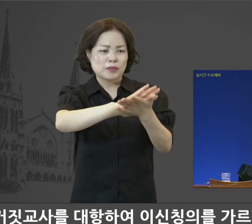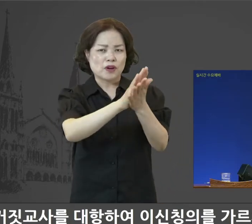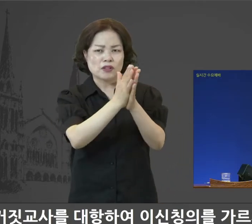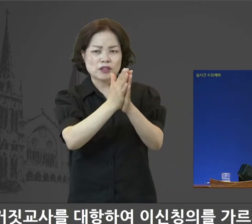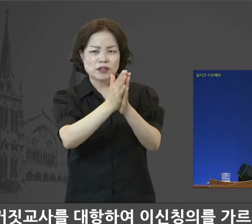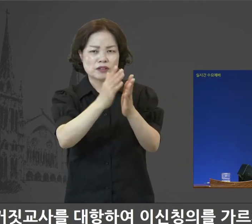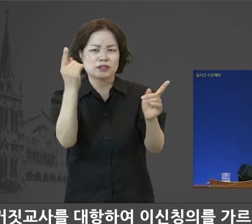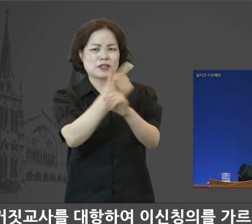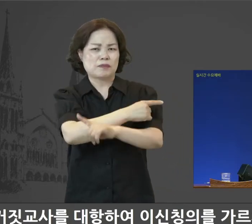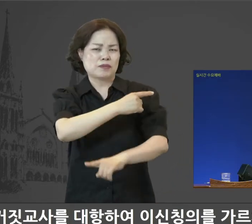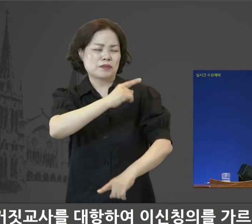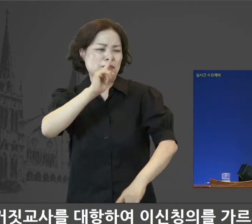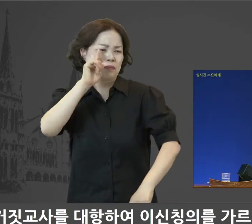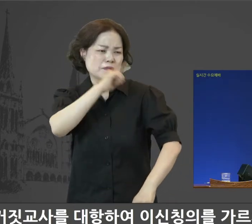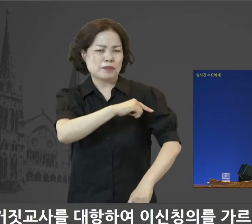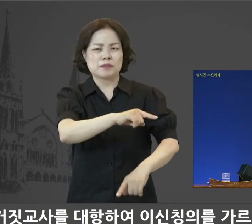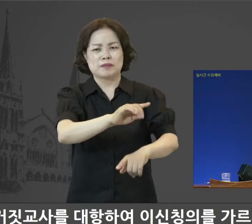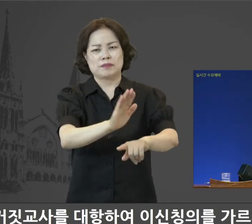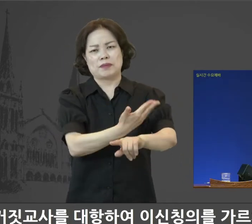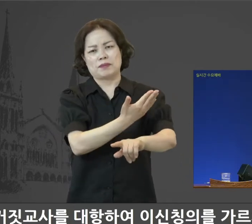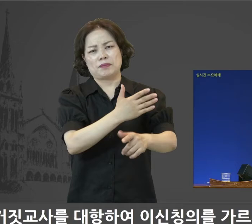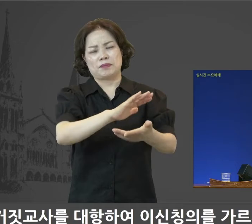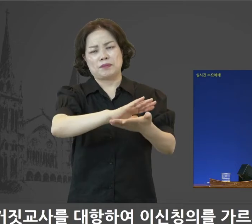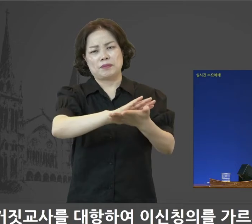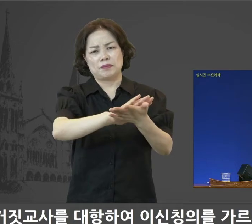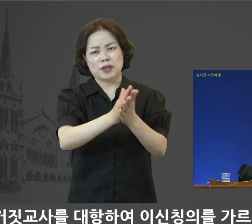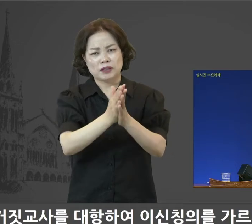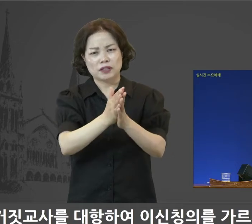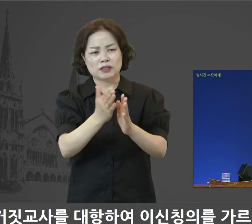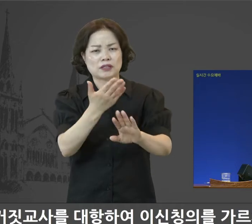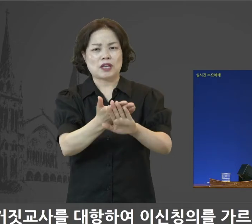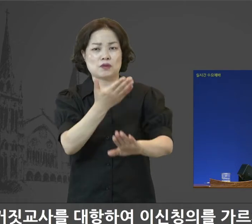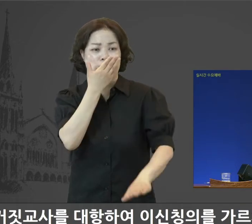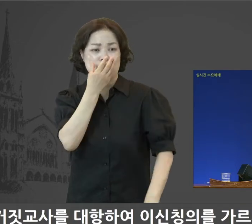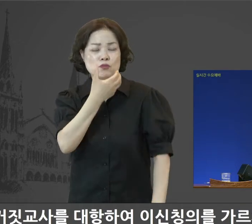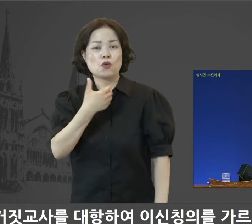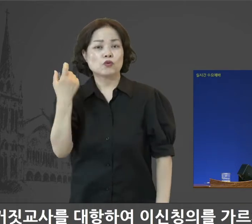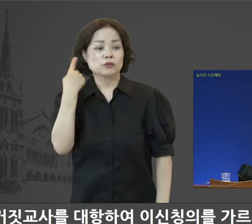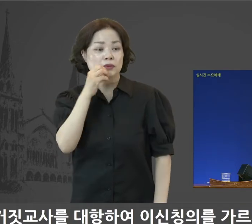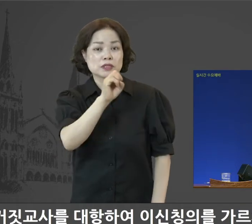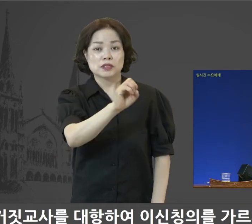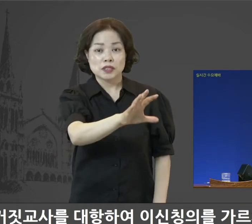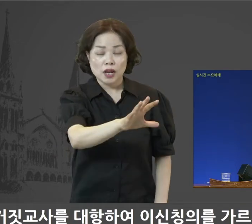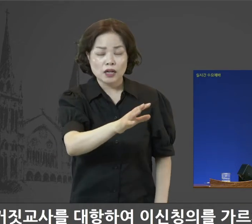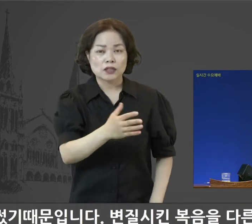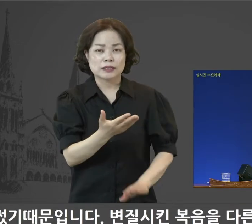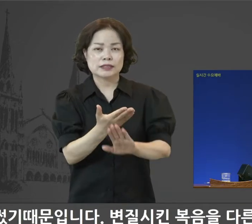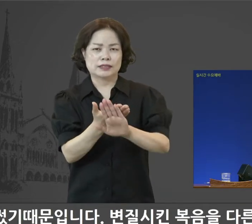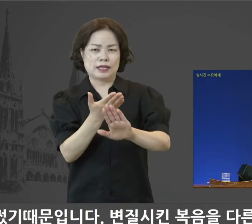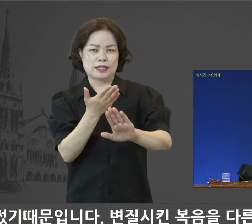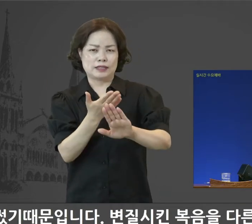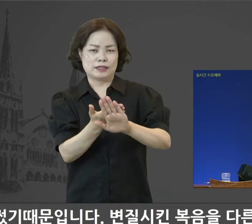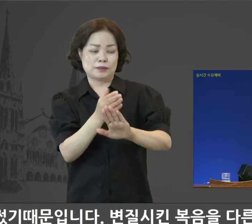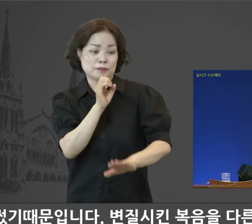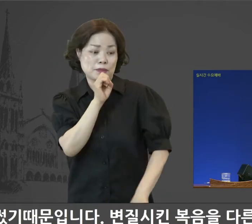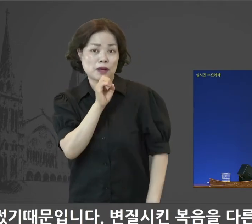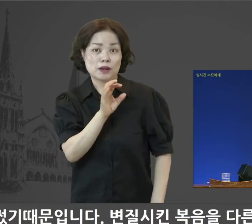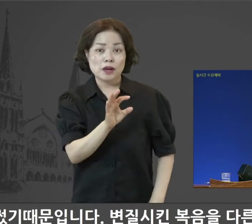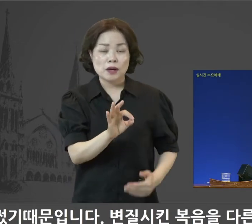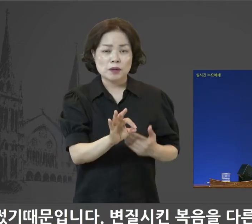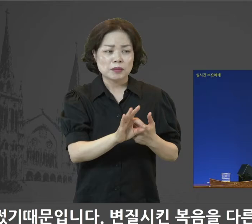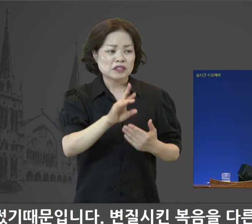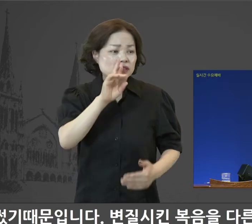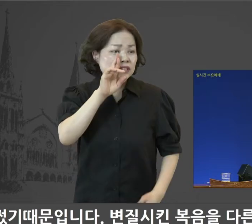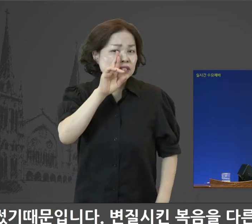변질시킨 복음을 다른 복음이다라고 그렇게 이야기합니다. 우리는 다른이라고 이야기하면